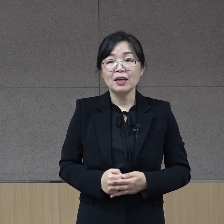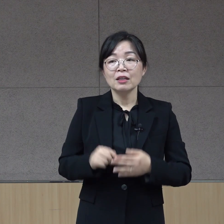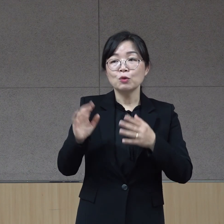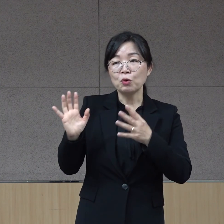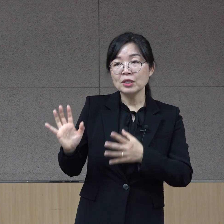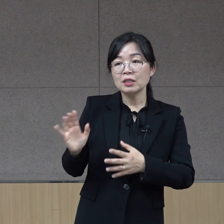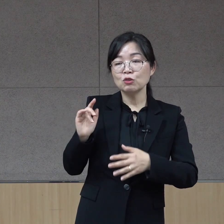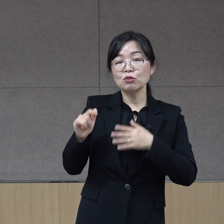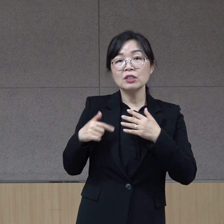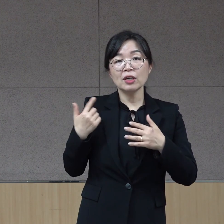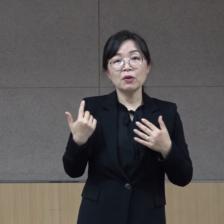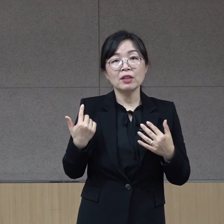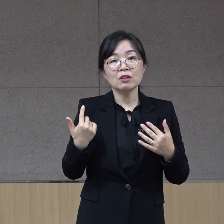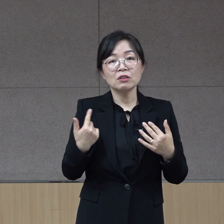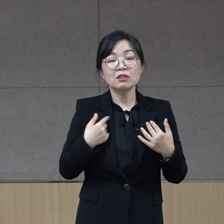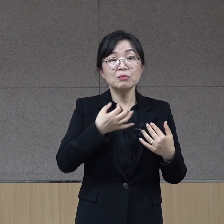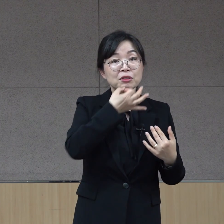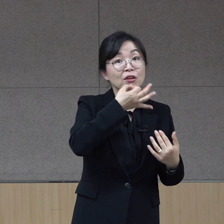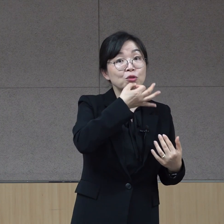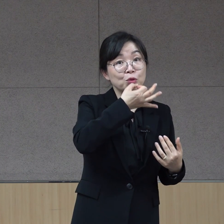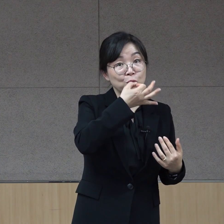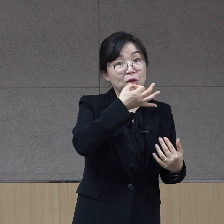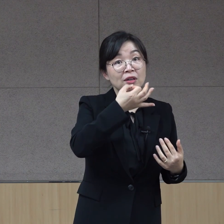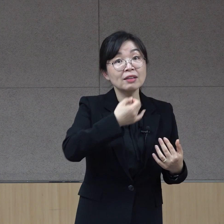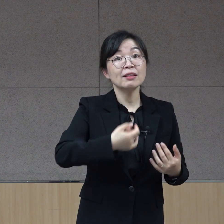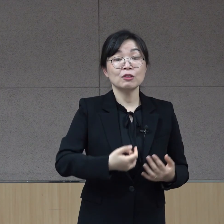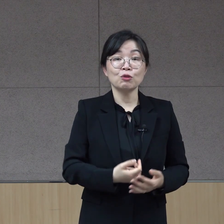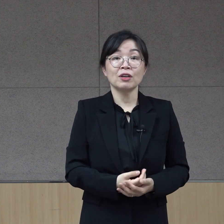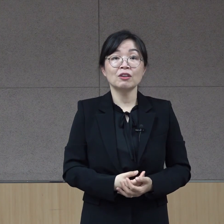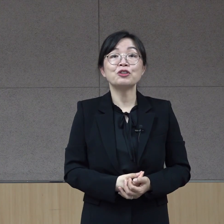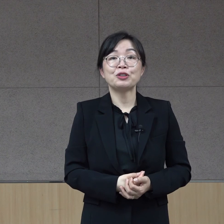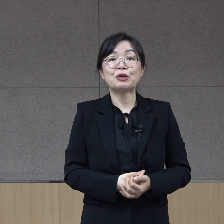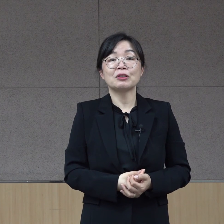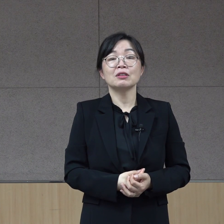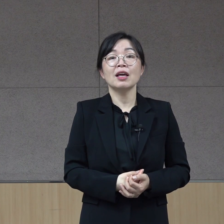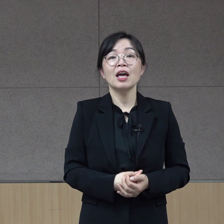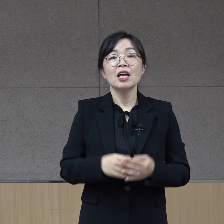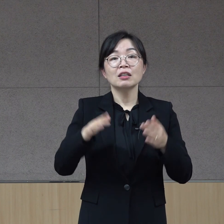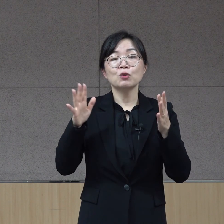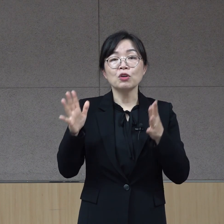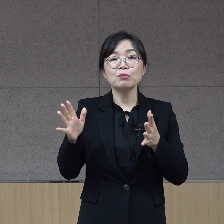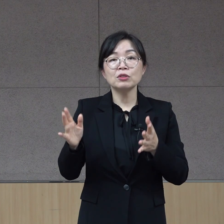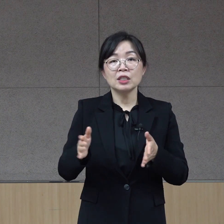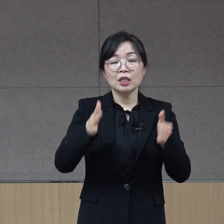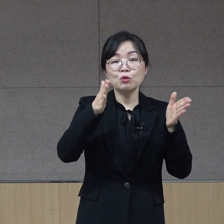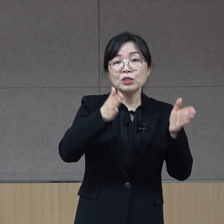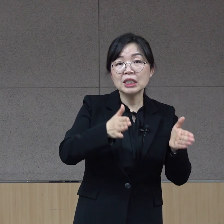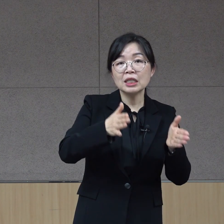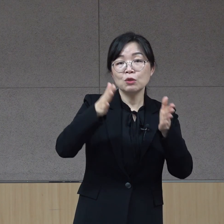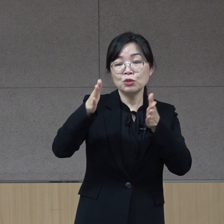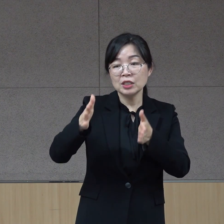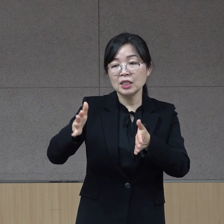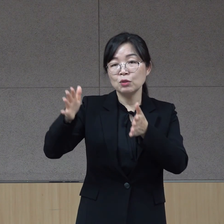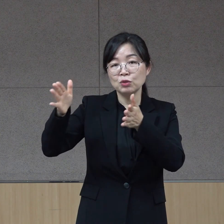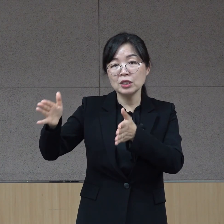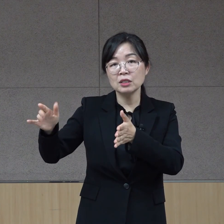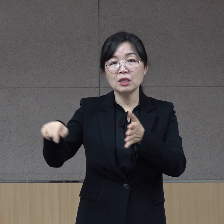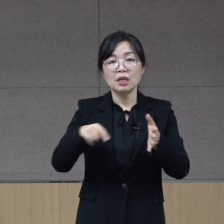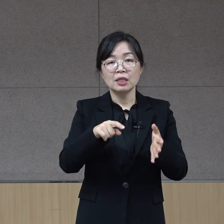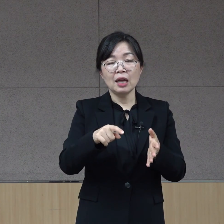그 농인들이 수어를 사용하는 거를 음성으로도 통역을 해야 되는 경우가 있거든요. 그럴 때 그 농인분들이 이렇게 휴지를 다